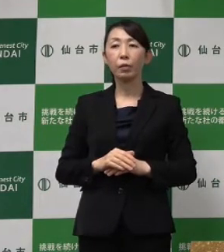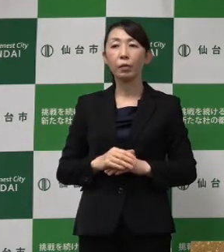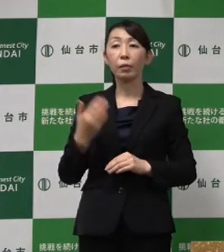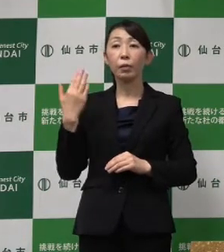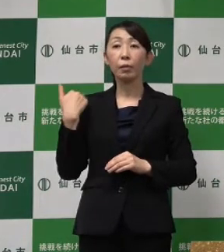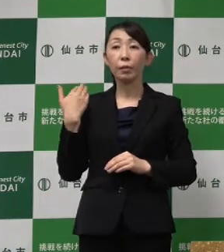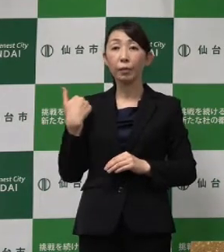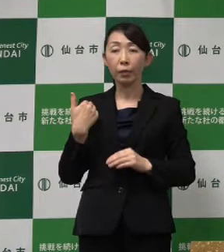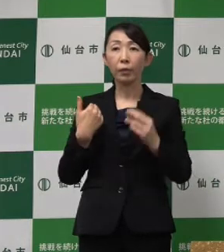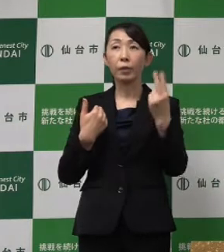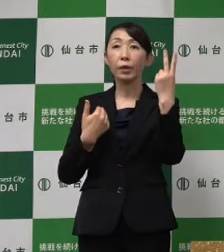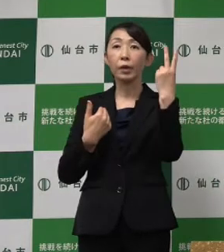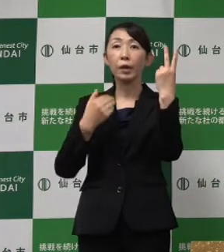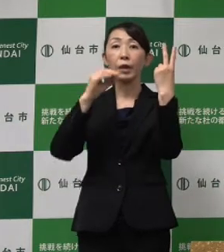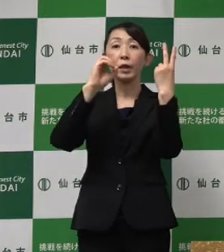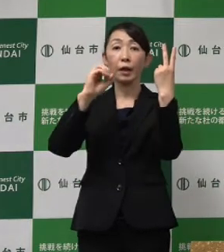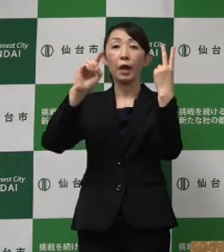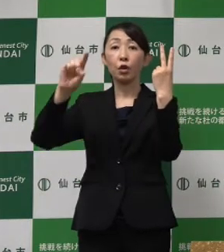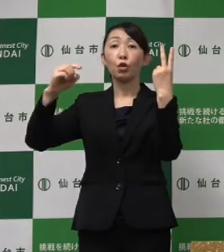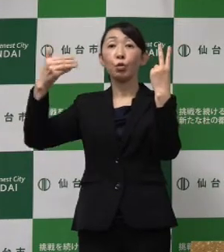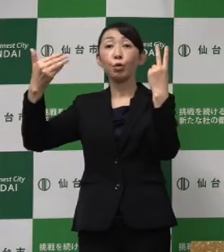2019年の時はですね、